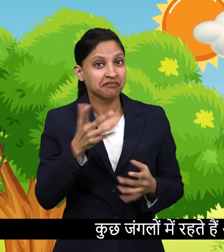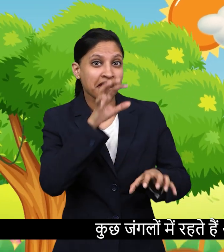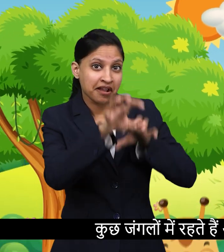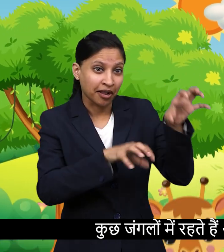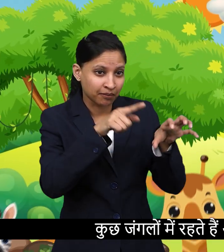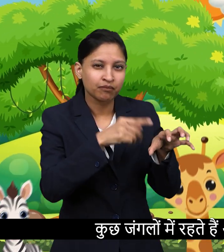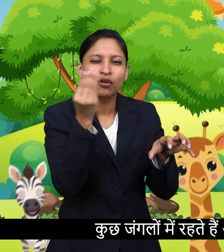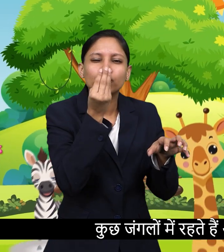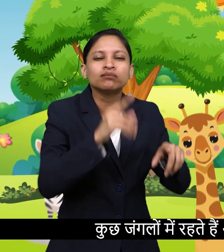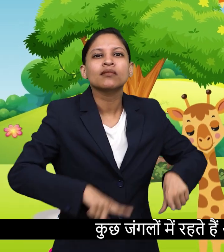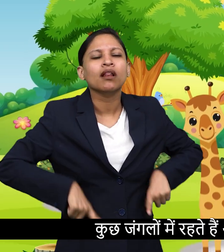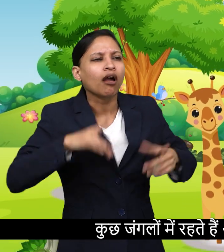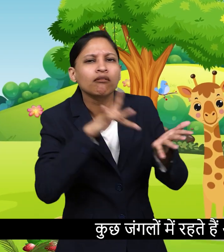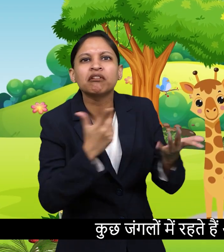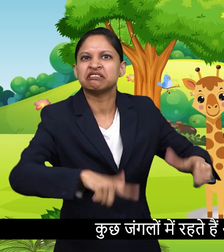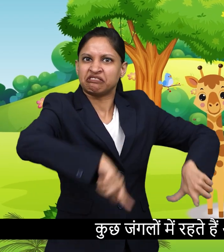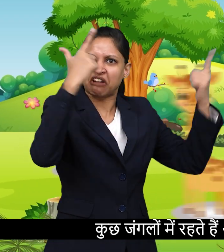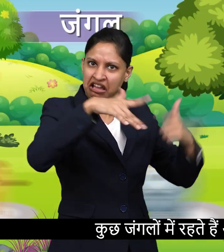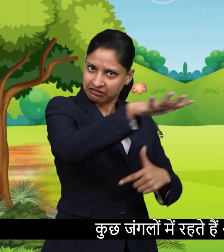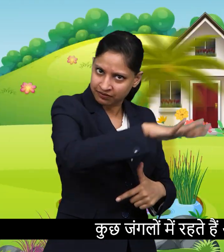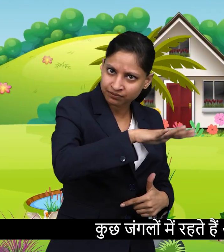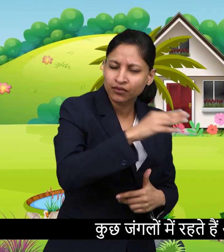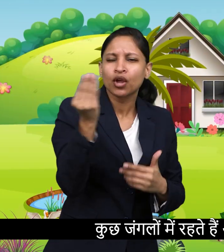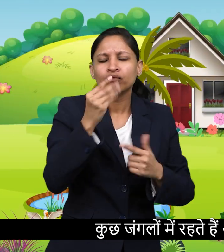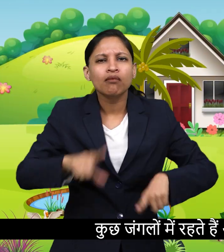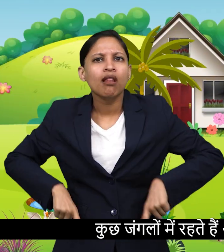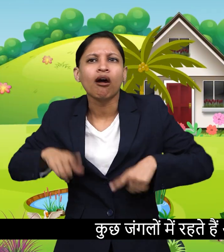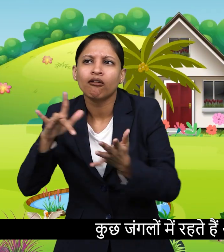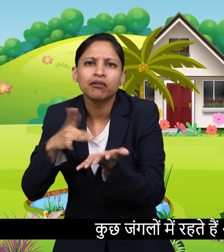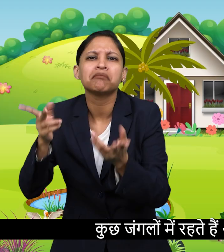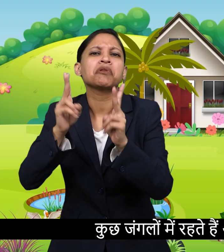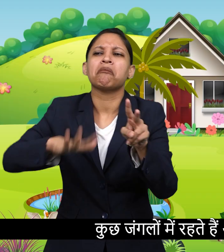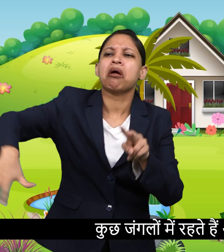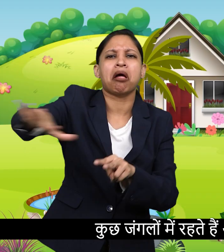कुछ जंगलों में रहते हैं और कुछ हमारे घरों में और आसपास रहते हैं।